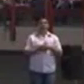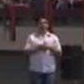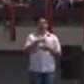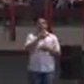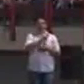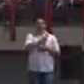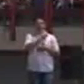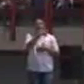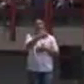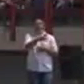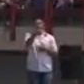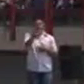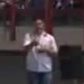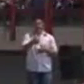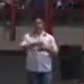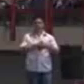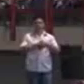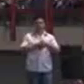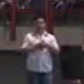Página 41.